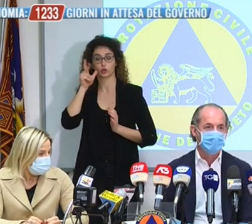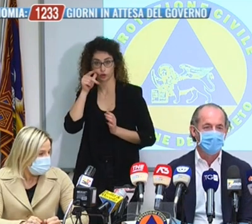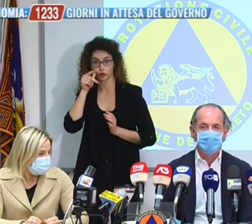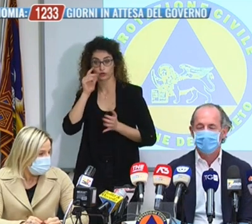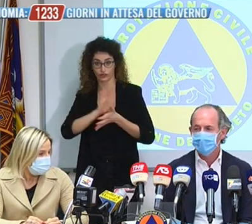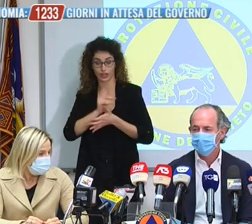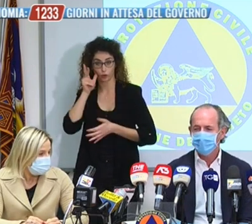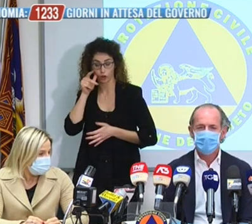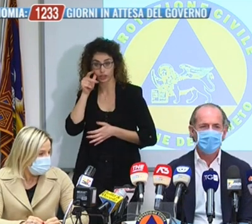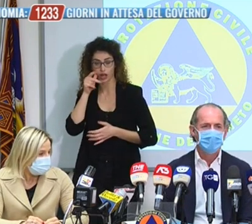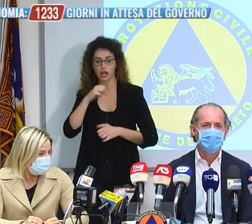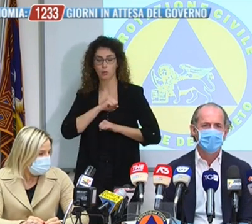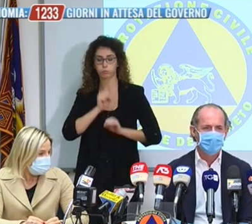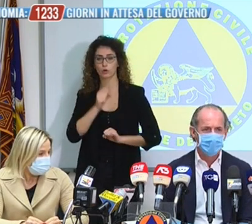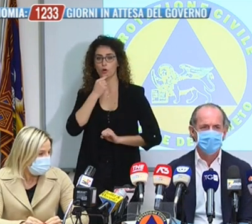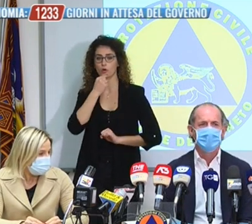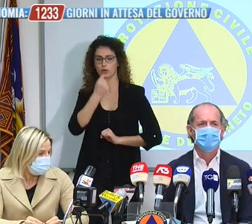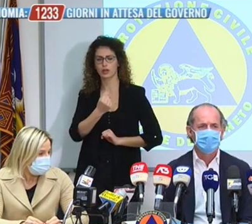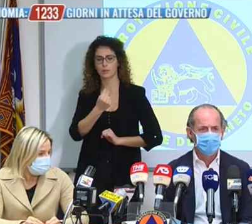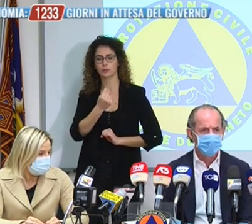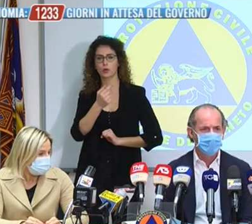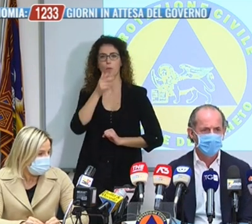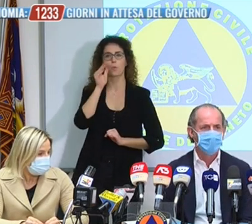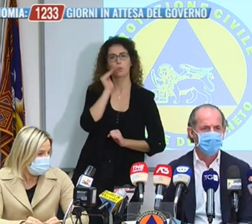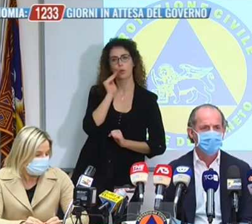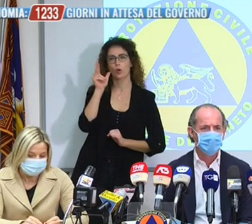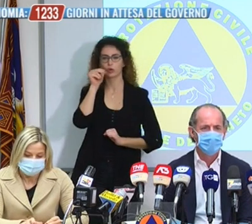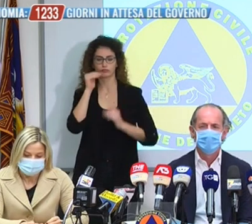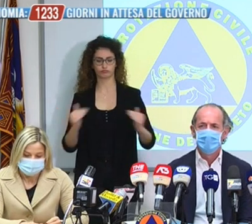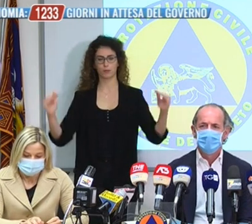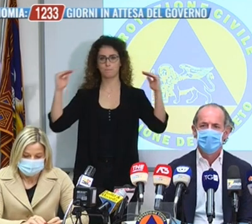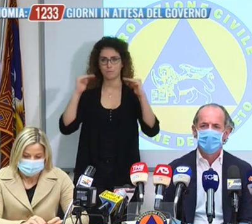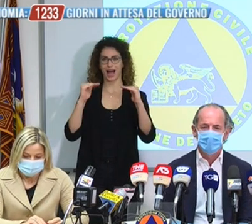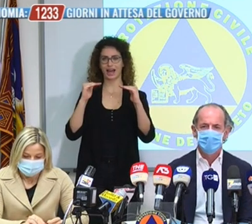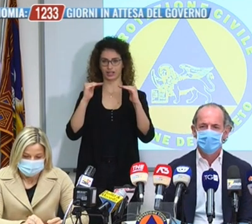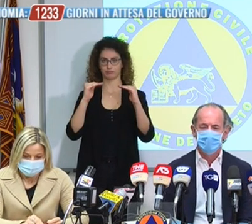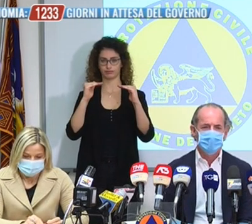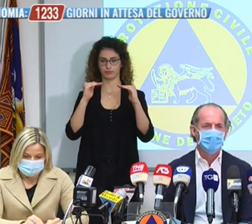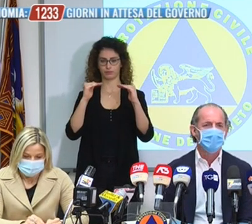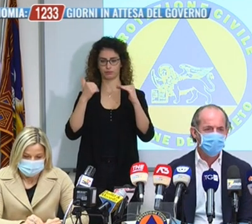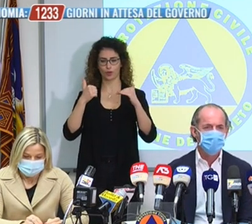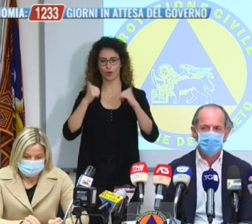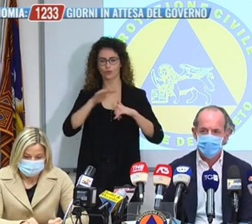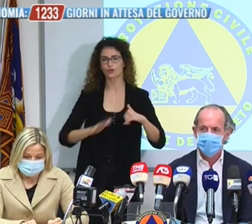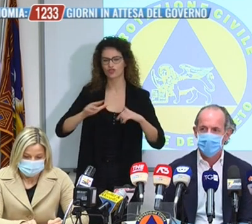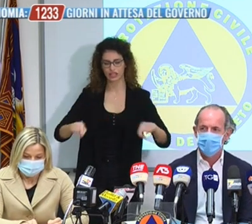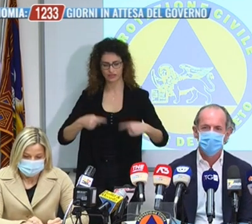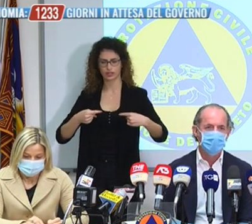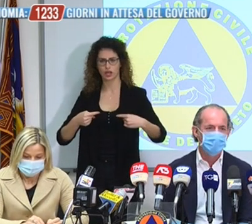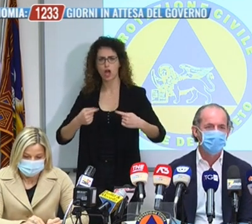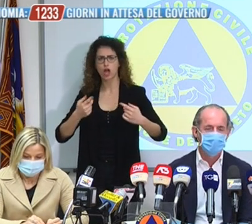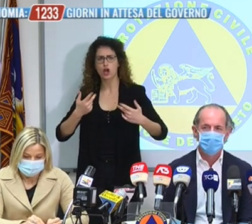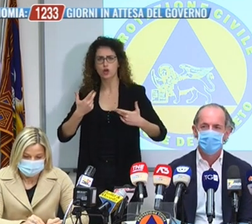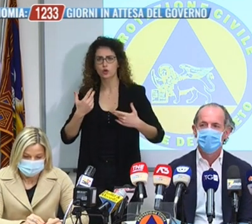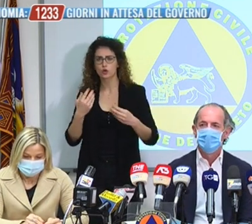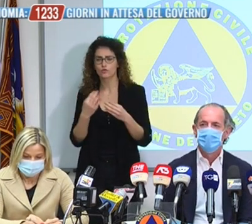sicuramente della parità di genere, di tutte le grandi sfide della nostra società, che è giusto che ci siano, è giusto